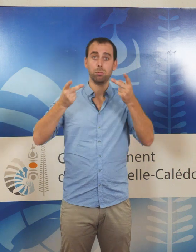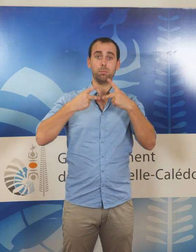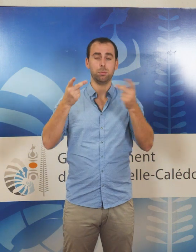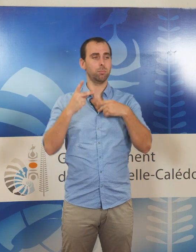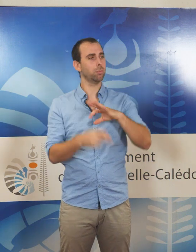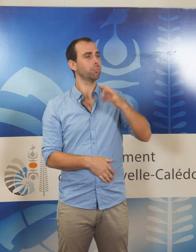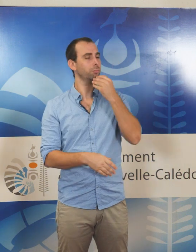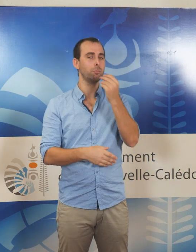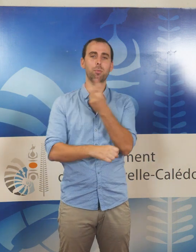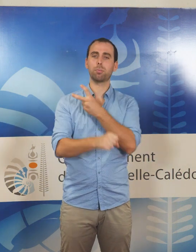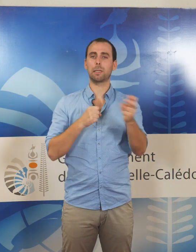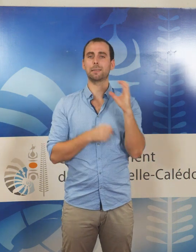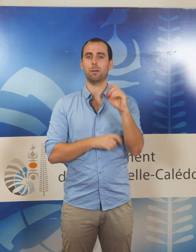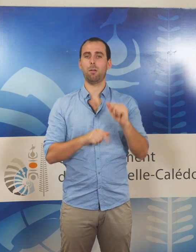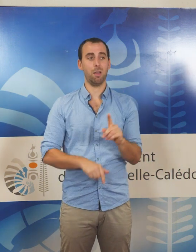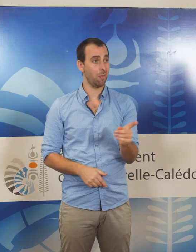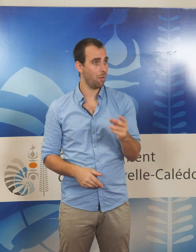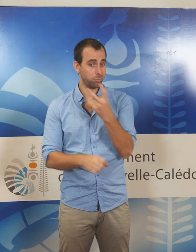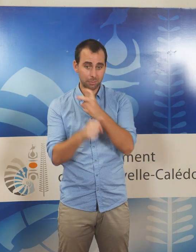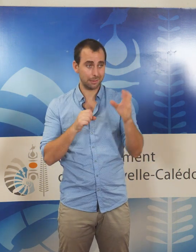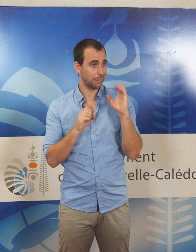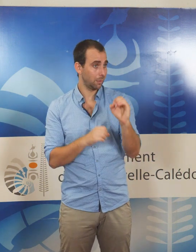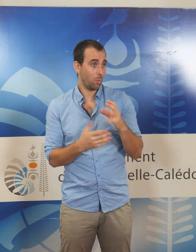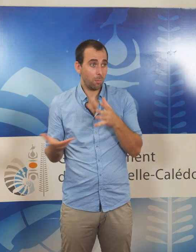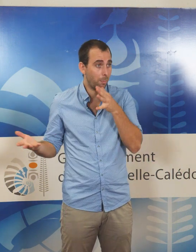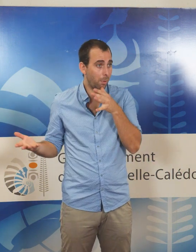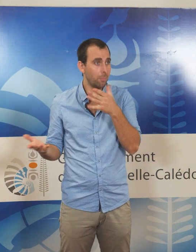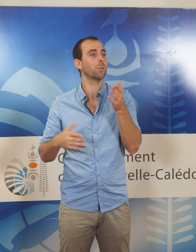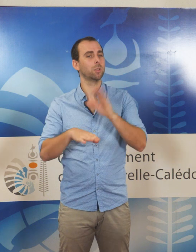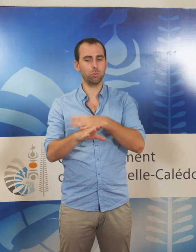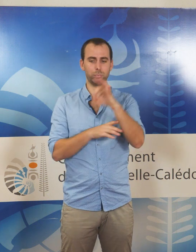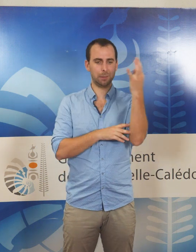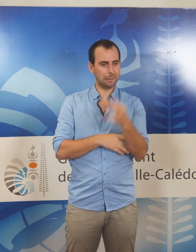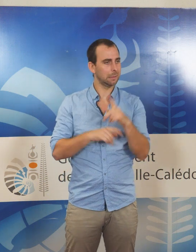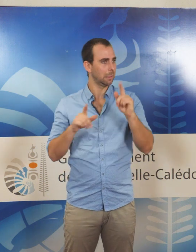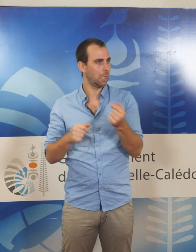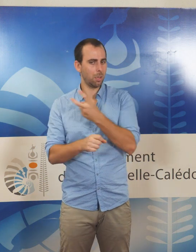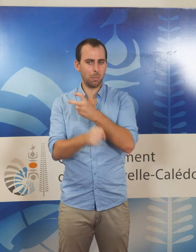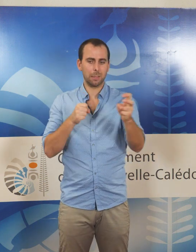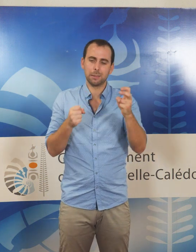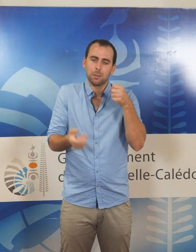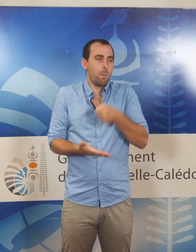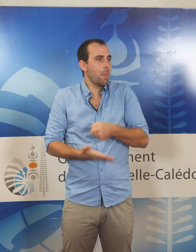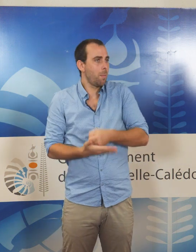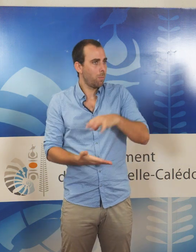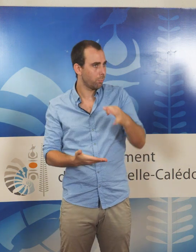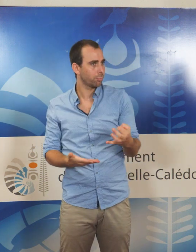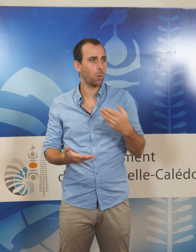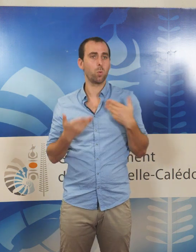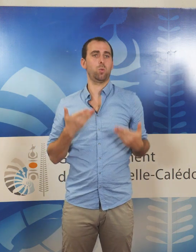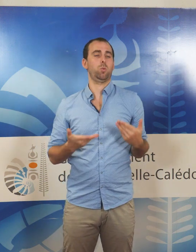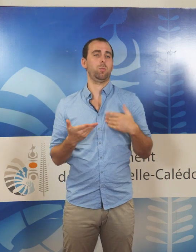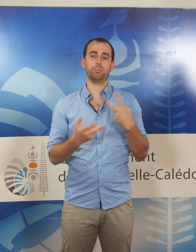Par contre, on a des statistiques qui montrent que le risque est minimisé. On a aujourd'hui cette période